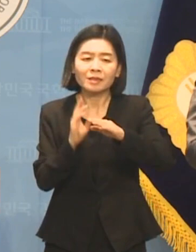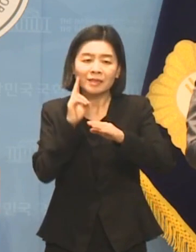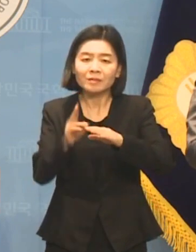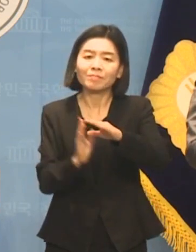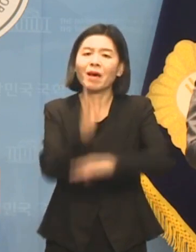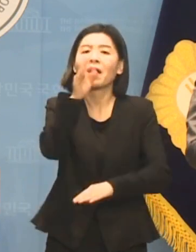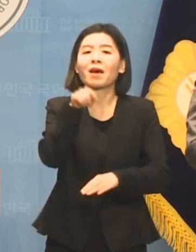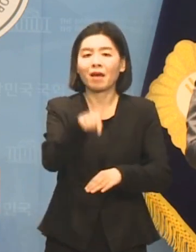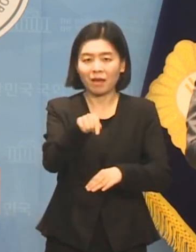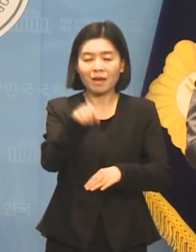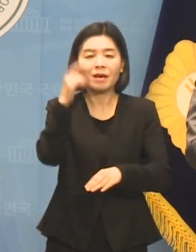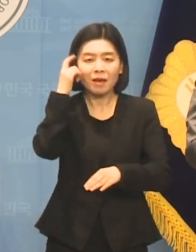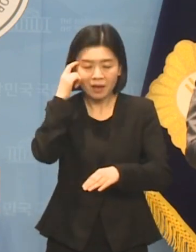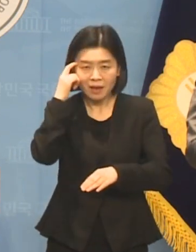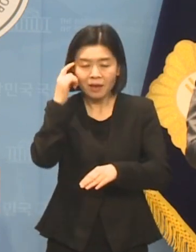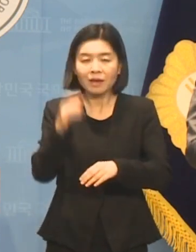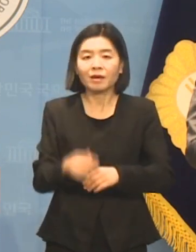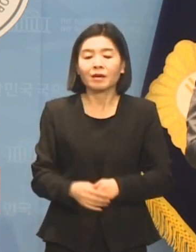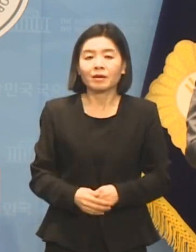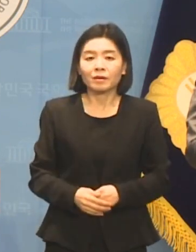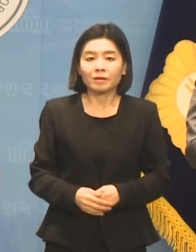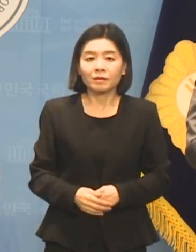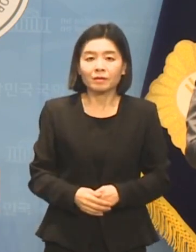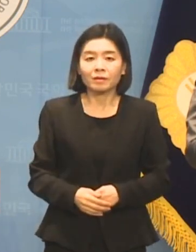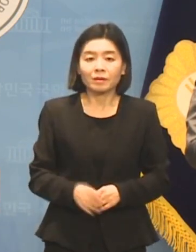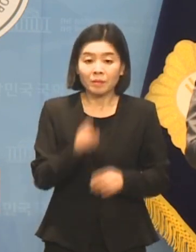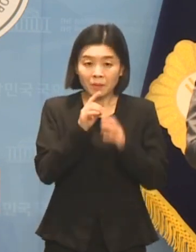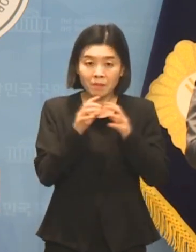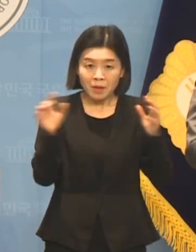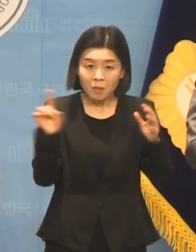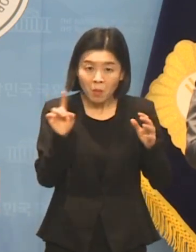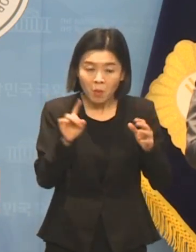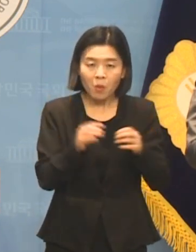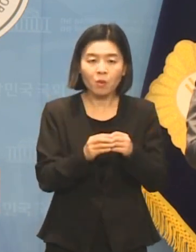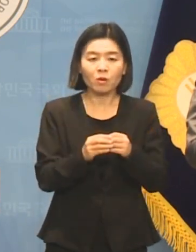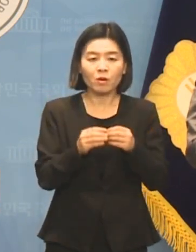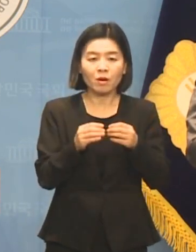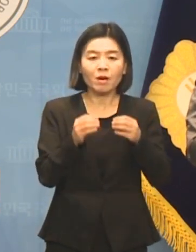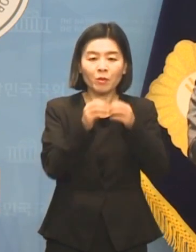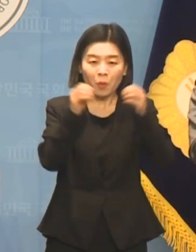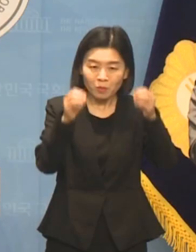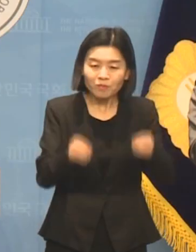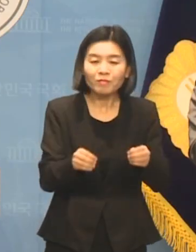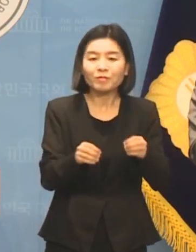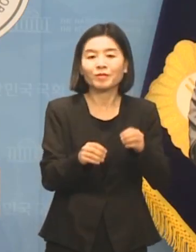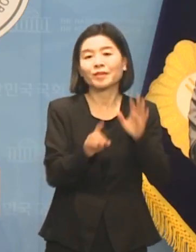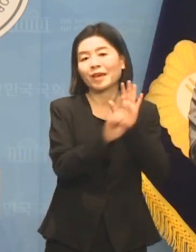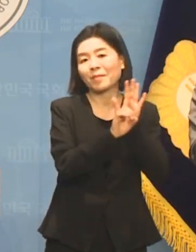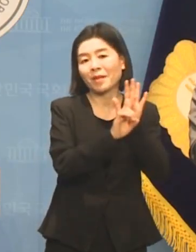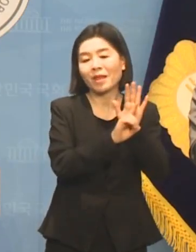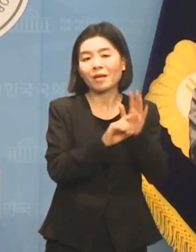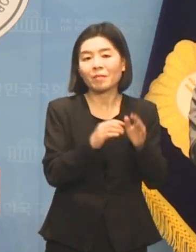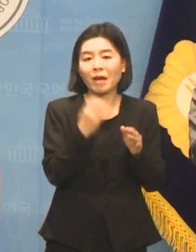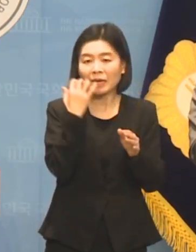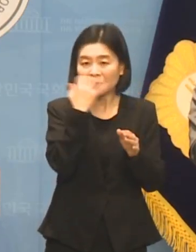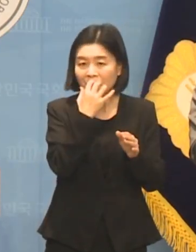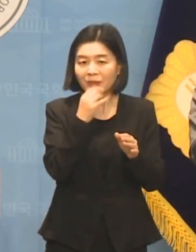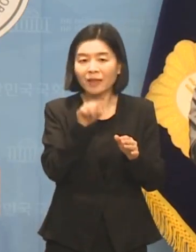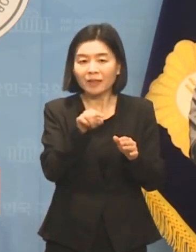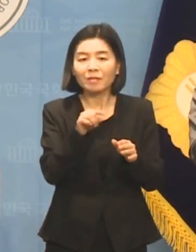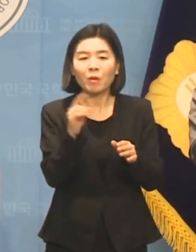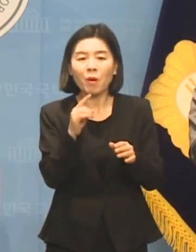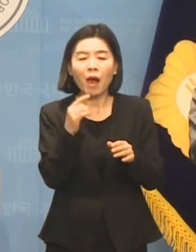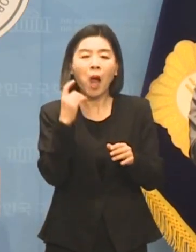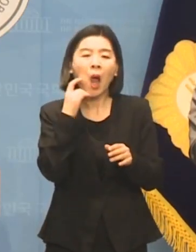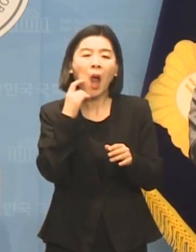있다고 우리는 판단하고 있습니다. 논란이 됐던 동문카페와 관련해 음란 판사라는 악의적 비방이 지속적으로 퍼지고